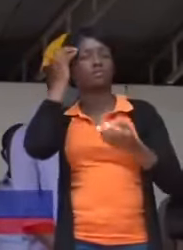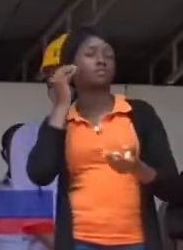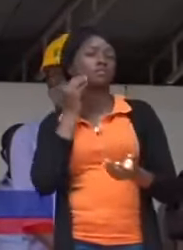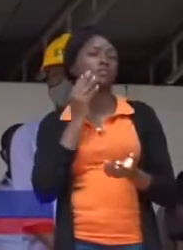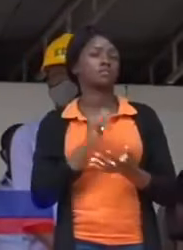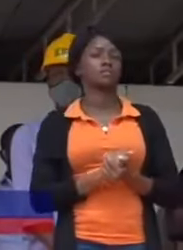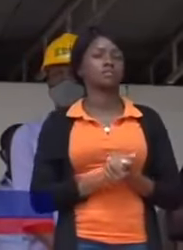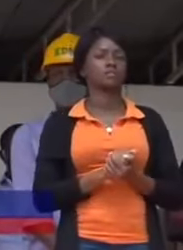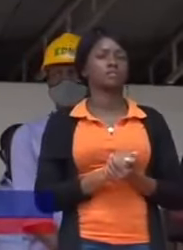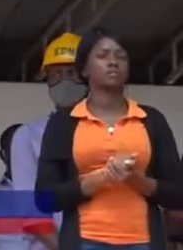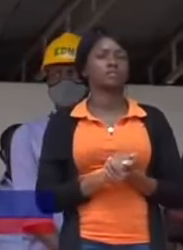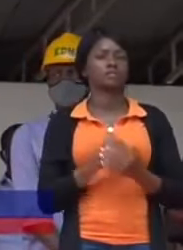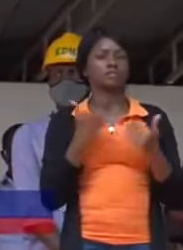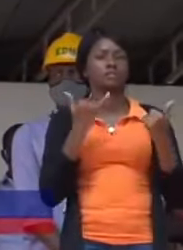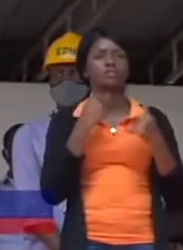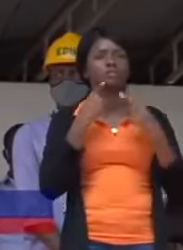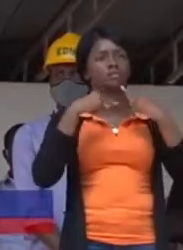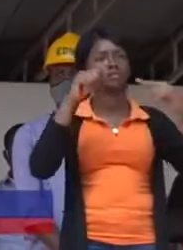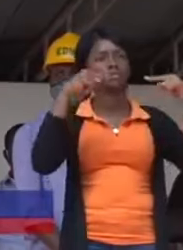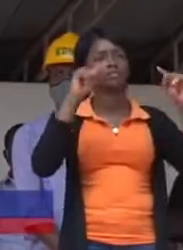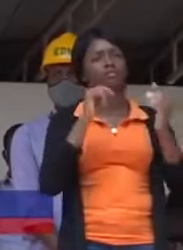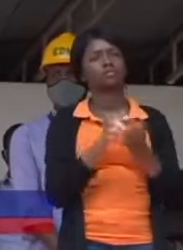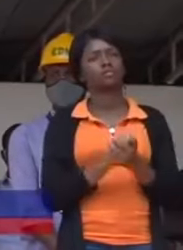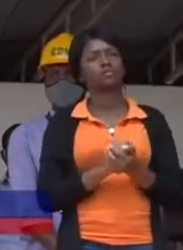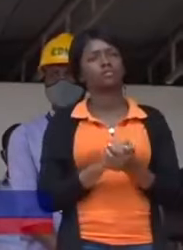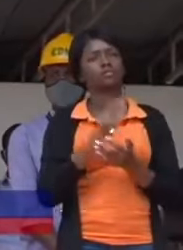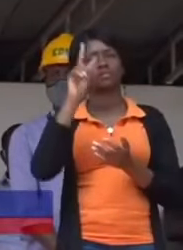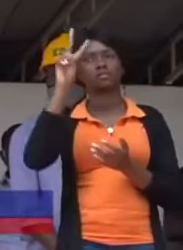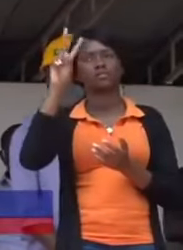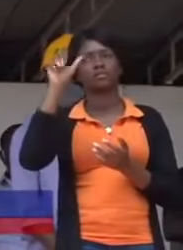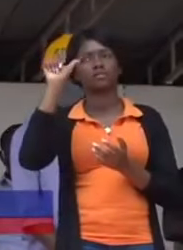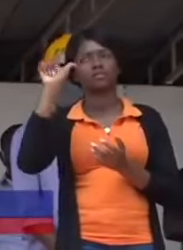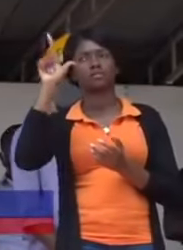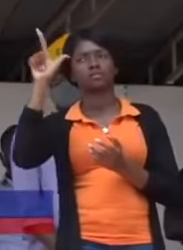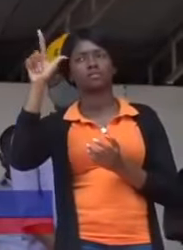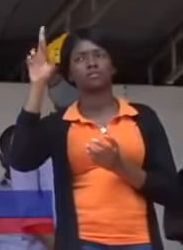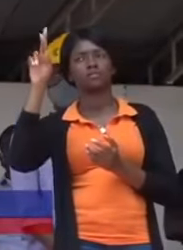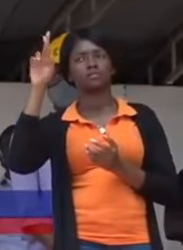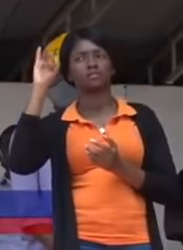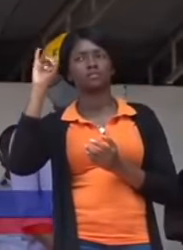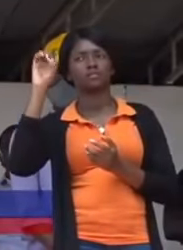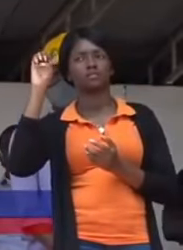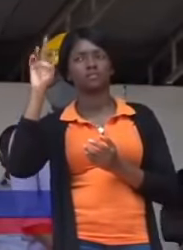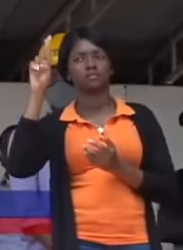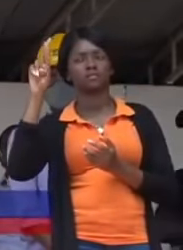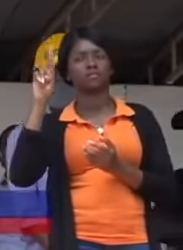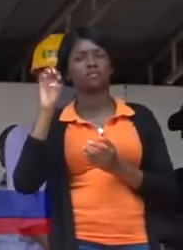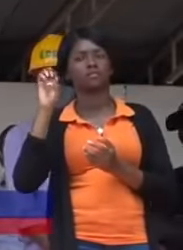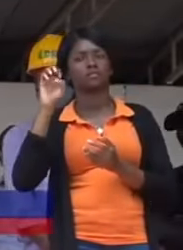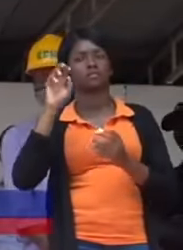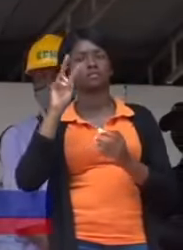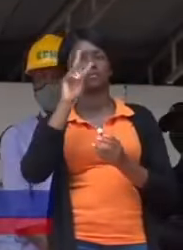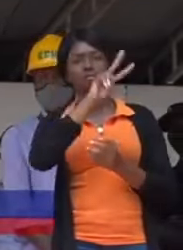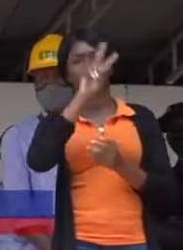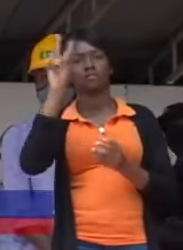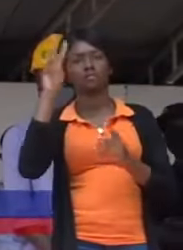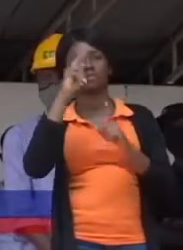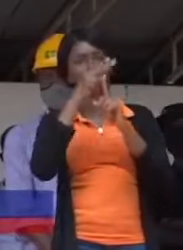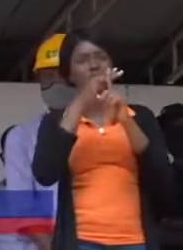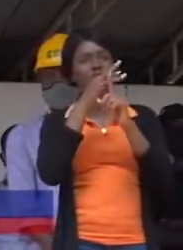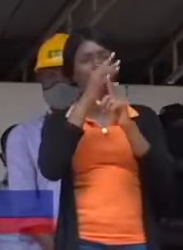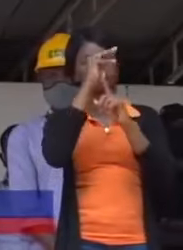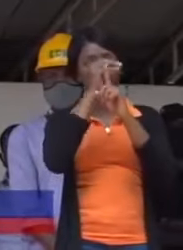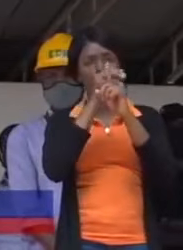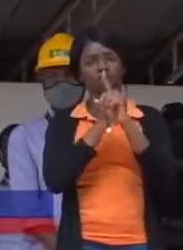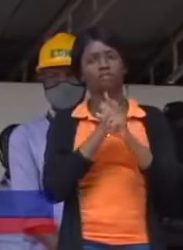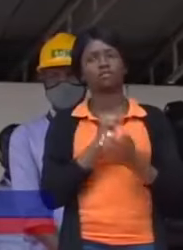Valier, m'a annoncé nous là. M'a Valier le 22 mars. C'est dans la lumière que je vous dis ça, mon Valier. Je ne vais pas montrer Valier